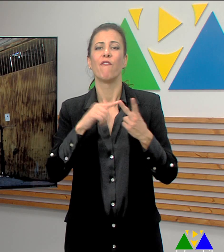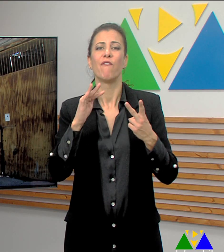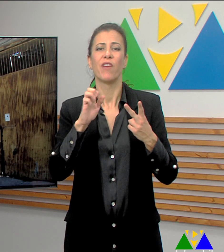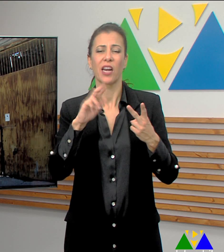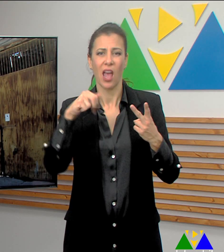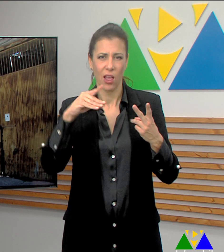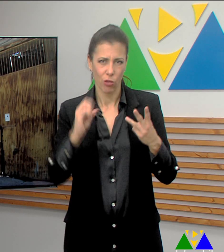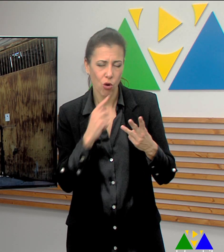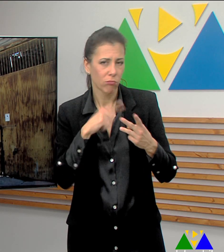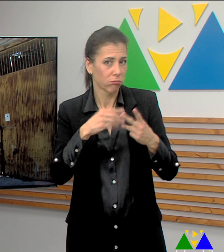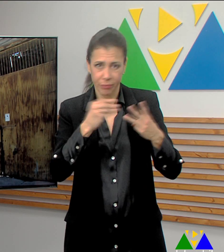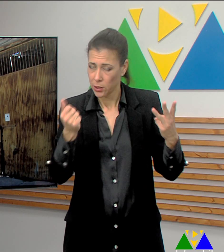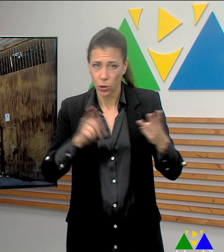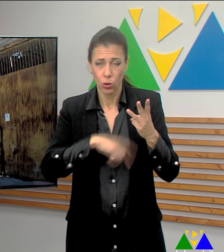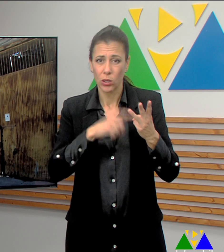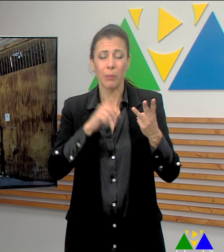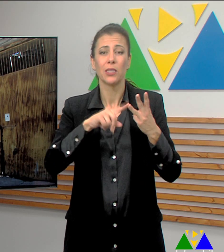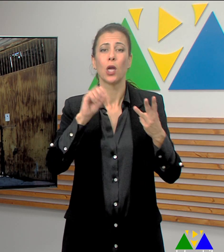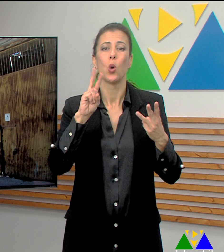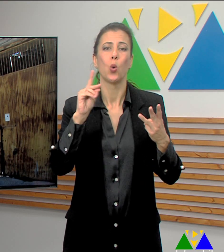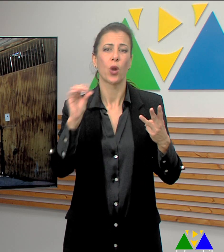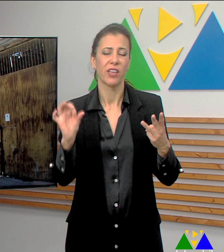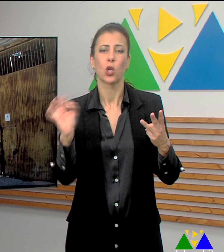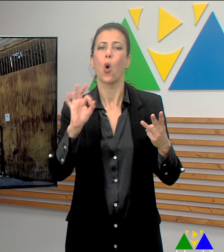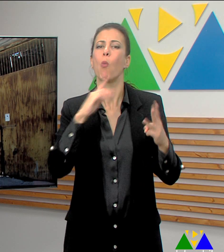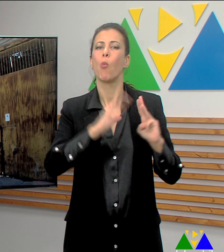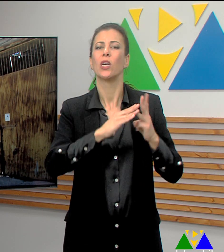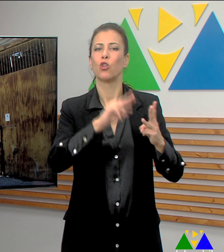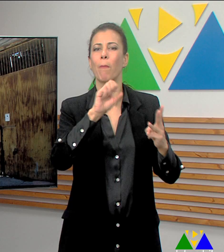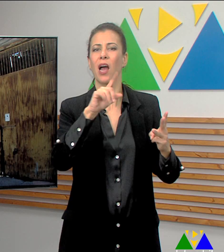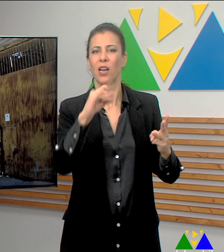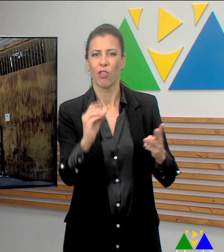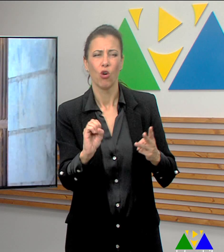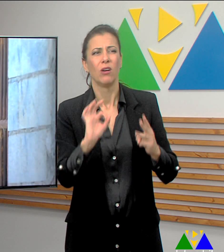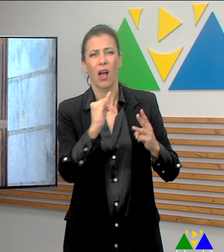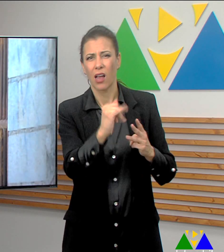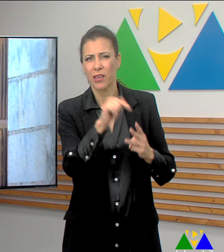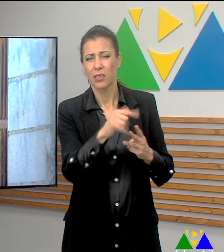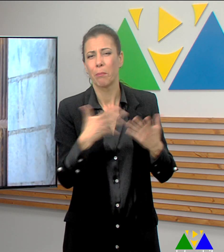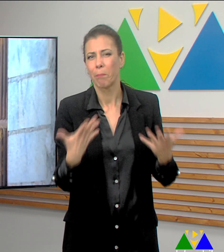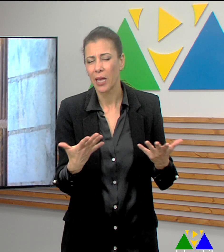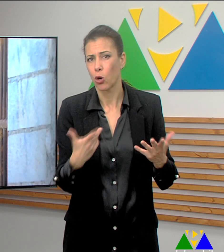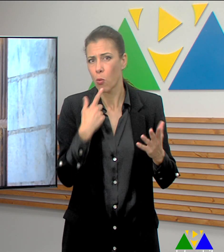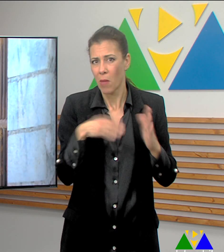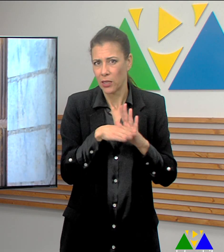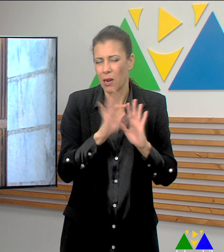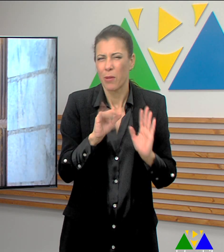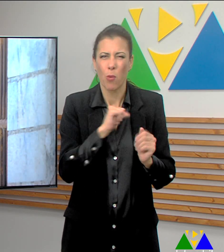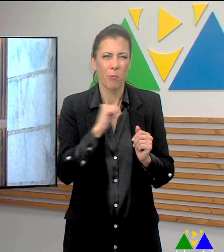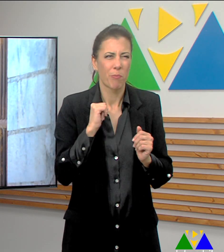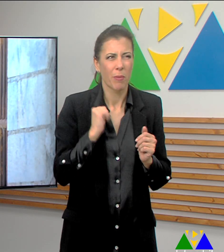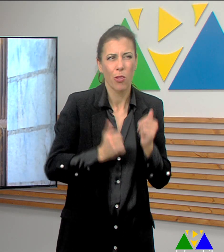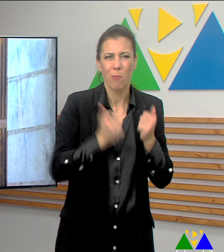totalmente. Tenemos Lourdes o Puerto Pálido, que está ahí, pero que... mantenida, por lo menos. Mantenida a nivel privado, más